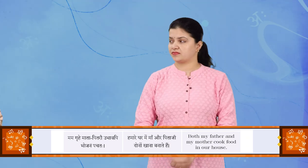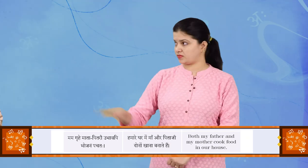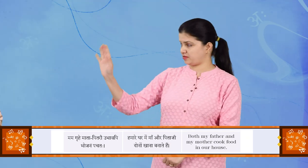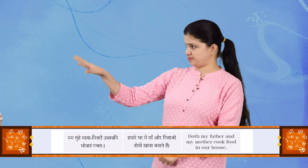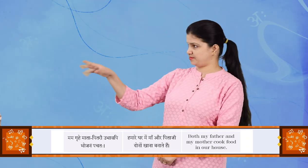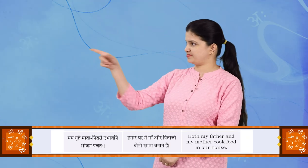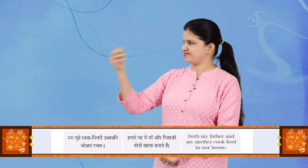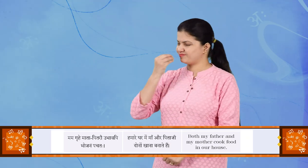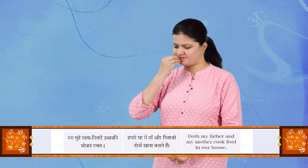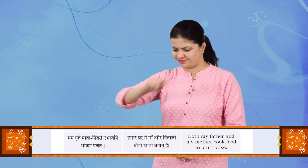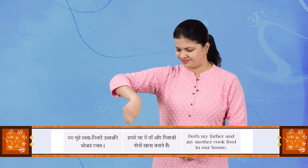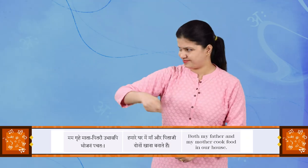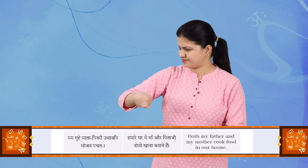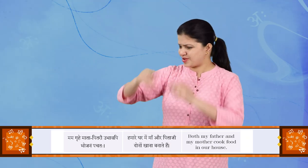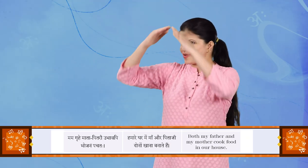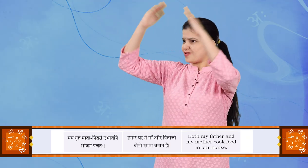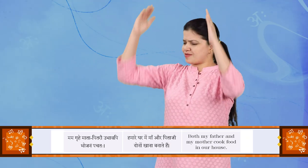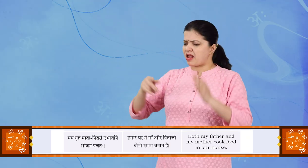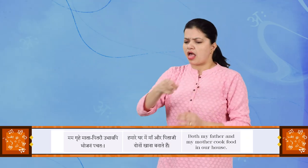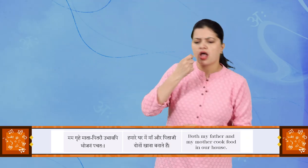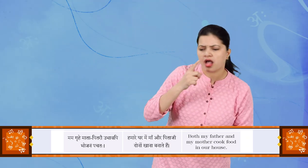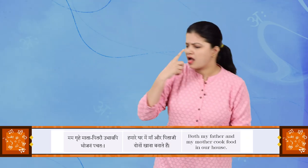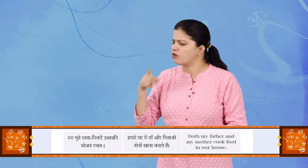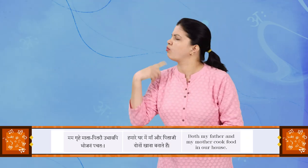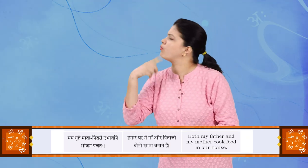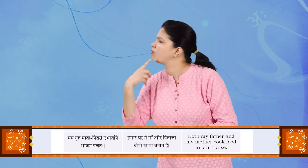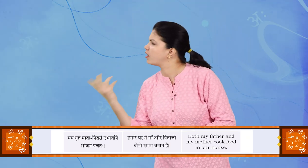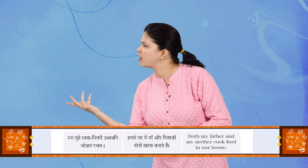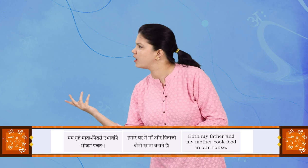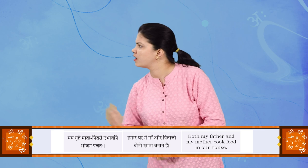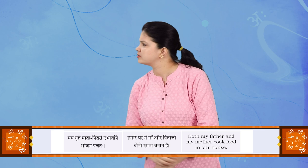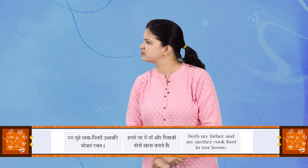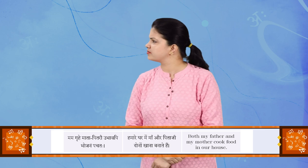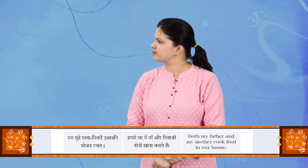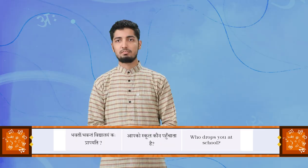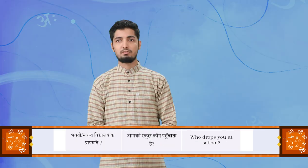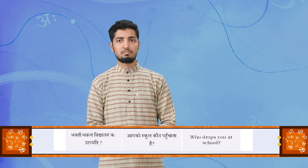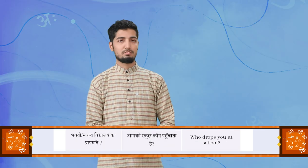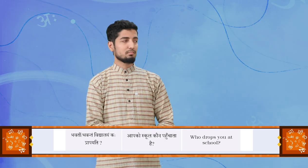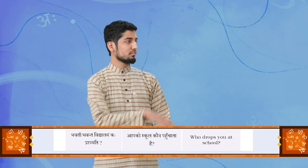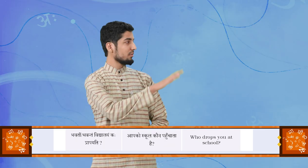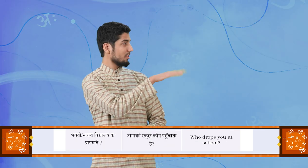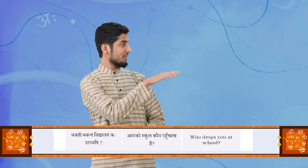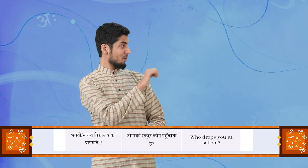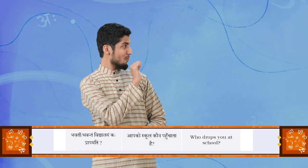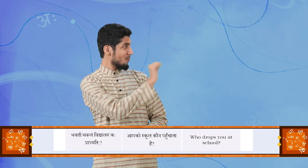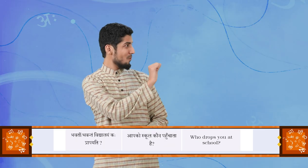मगरी माता-पिता राहु अपील भोजन 75 अ कि भगवती मम